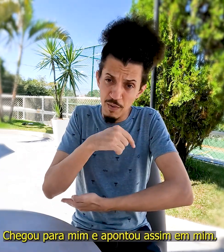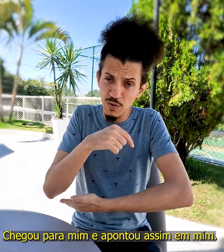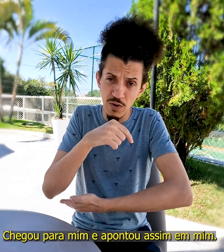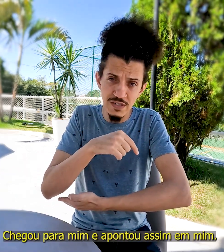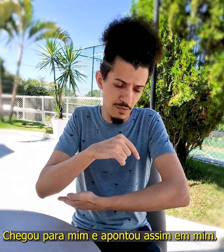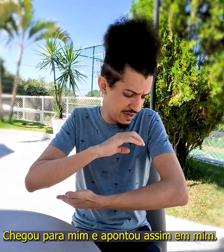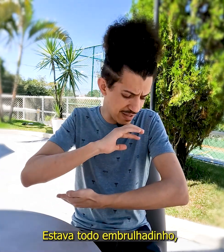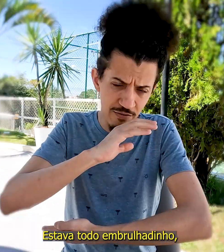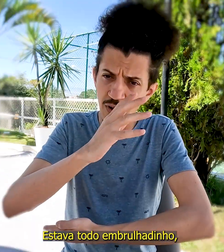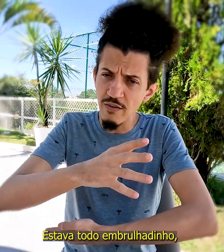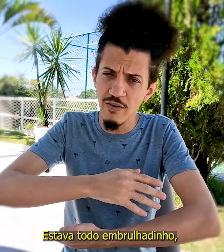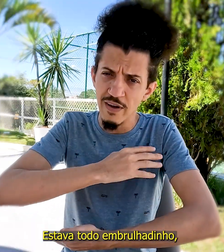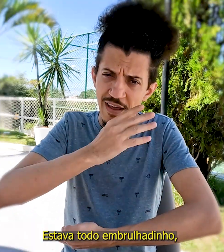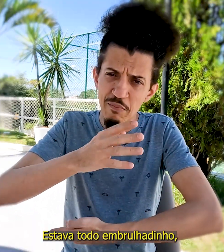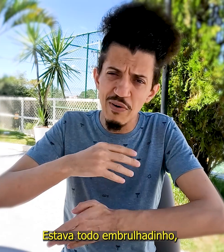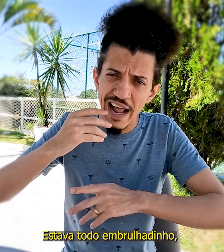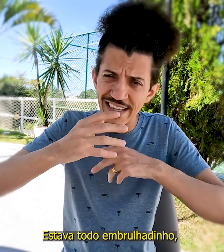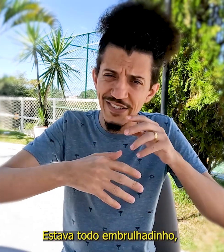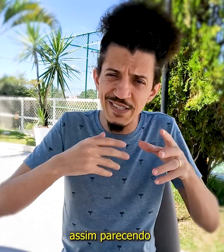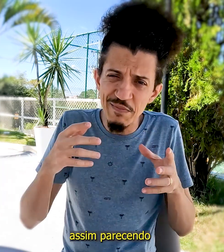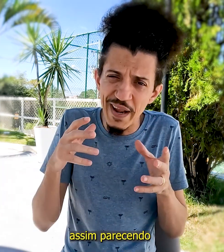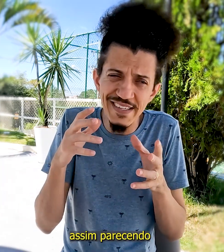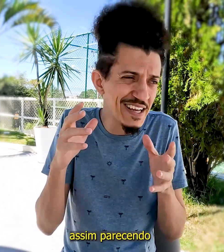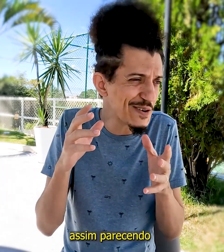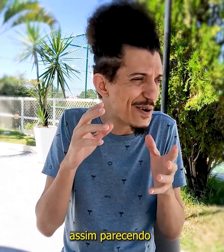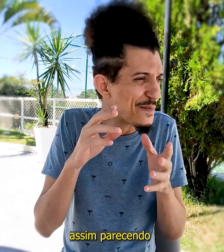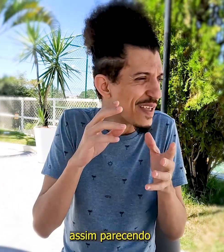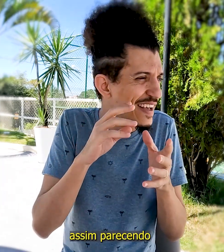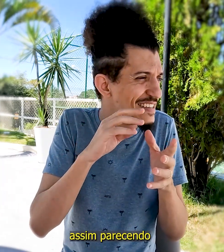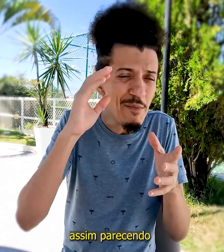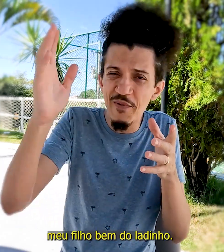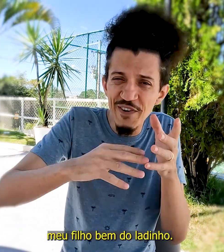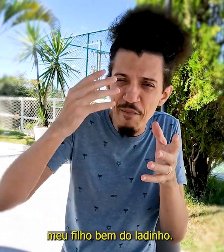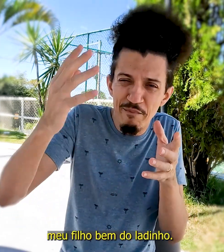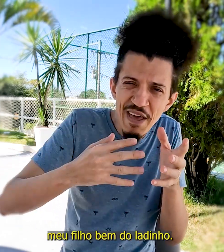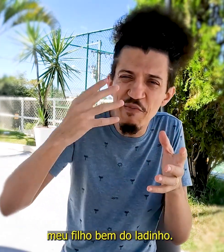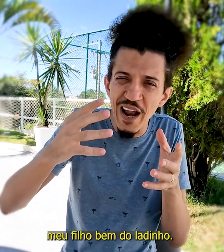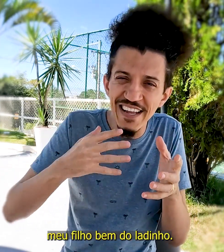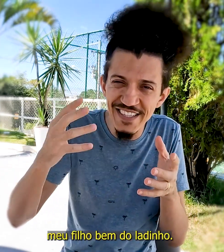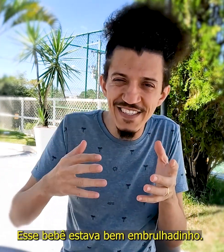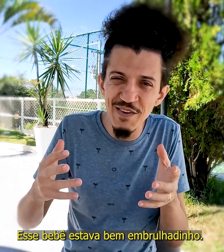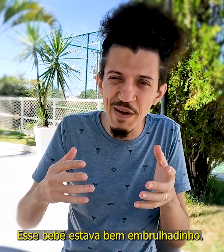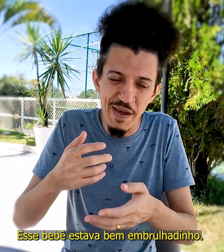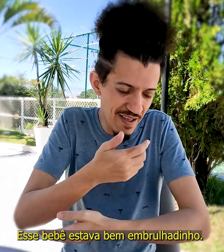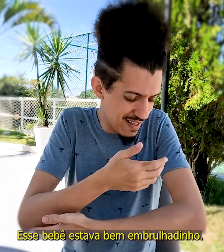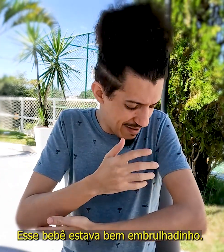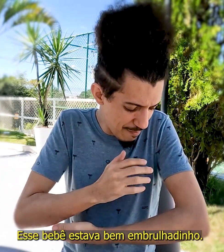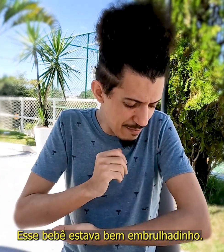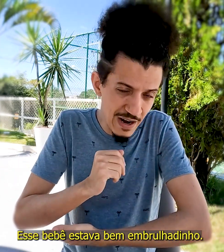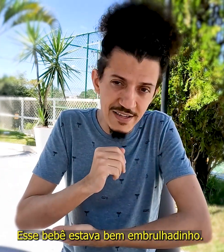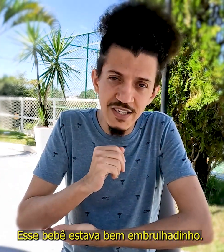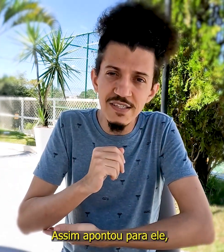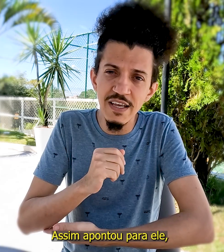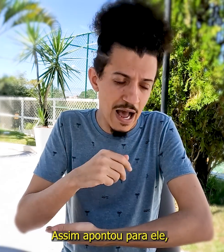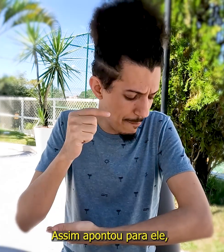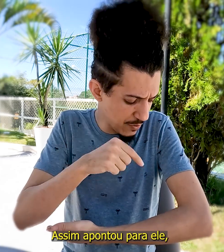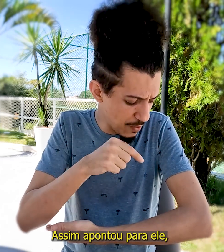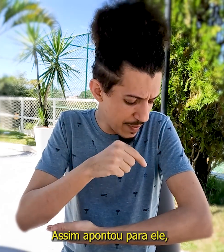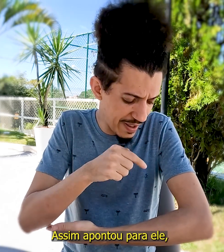apontou assim, o menino estava todo embrulhadinho assim, parecendo, sabe, fica bem embrulhadinho assim o bebê. Estava bem embrulhadinho assim, apontou para